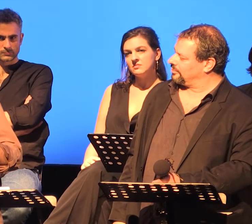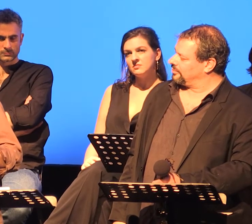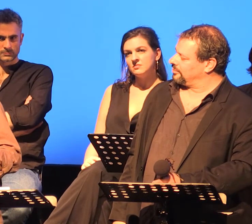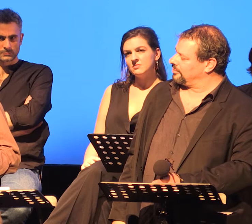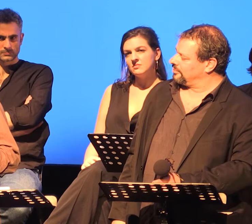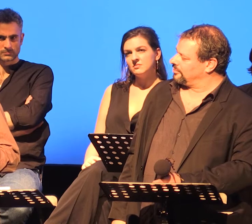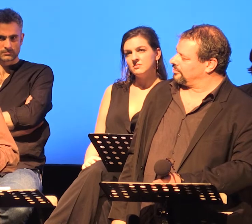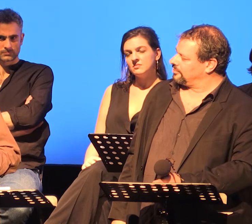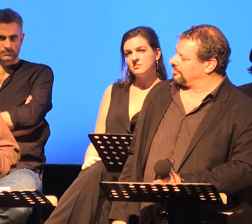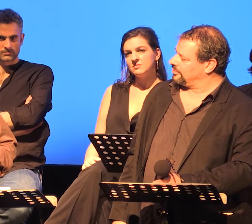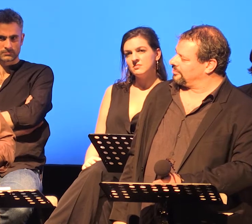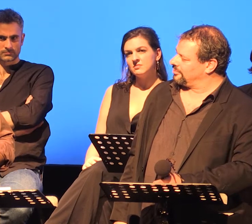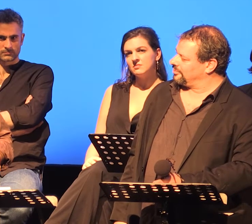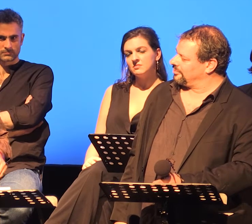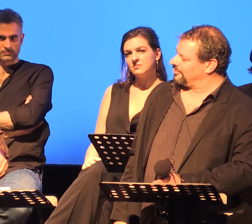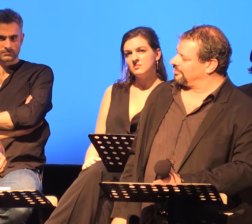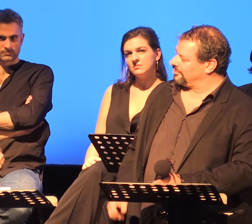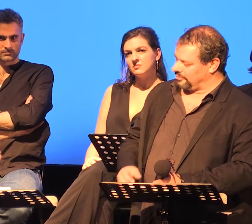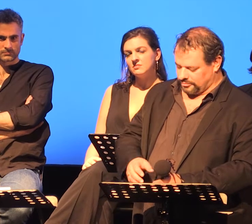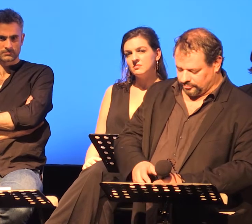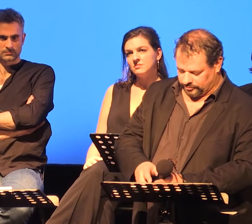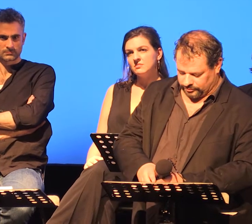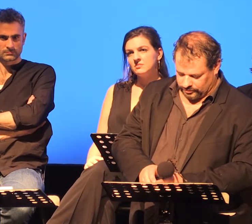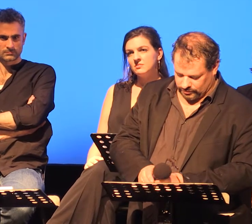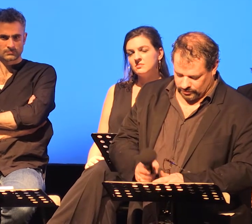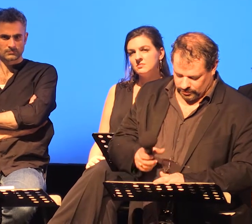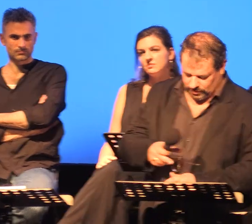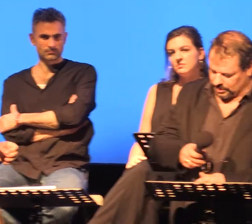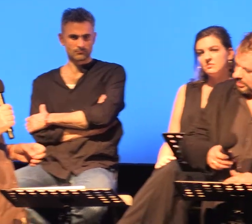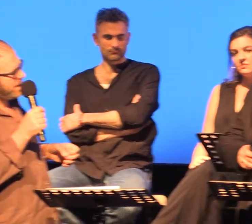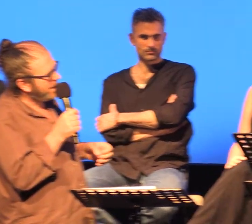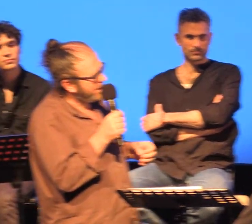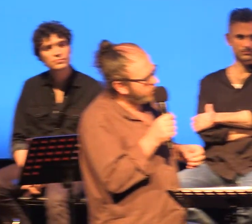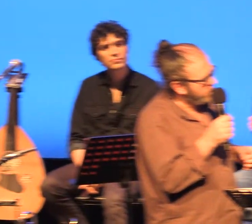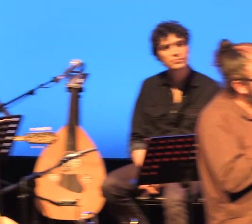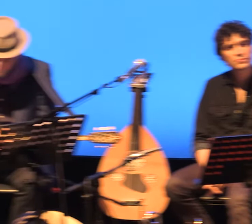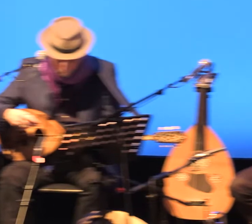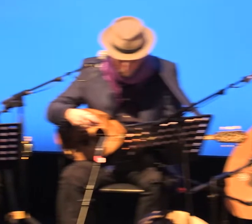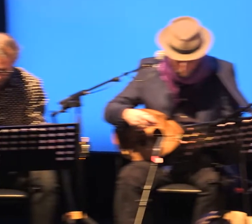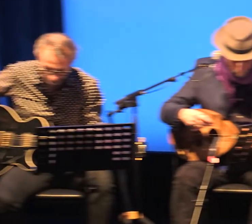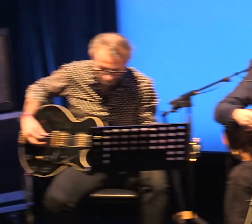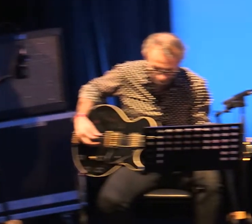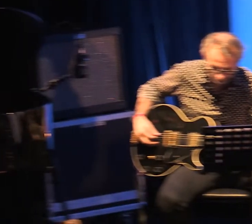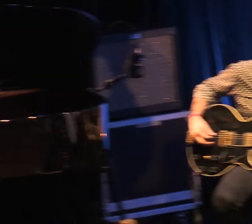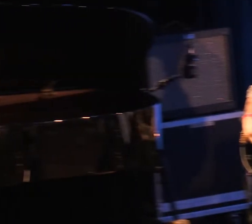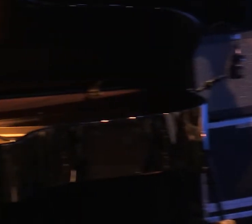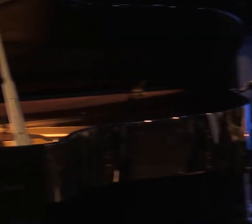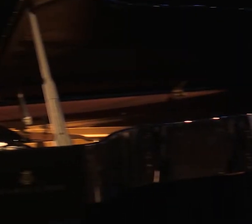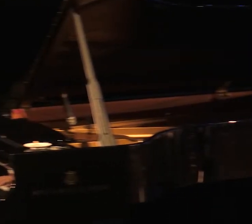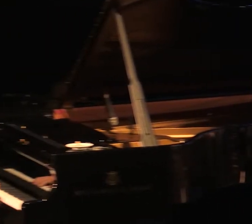ويتمين وهذا الاسم لي ولأصدقائي أينما كان